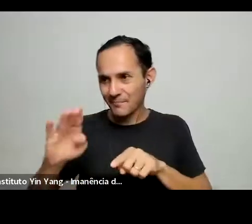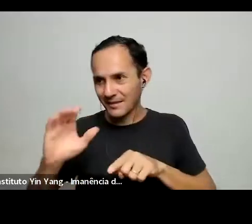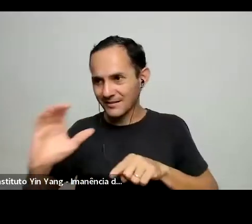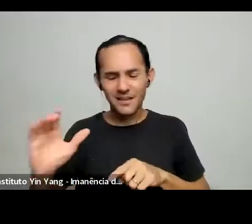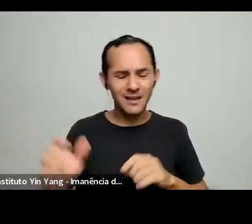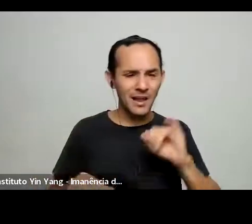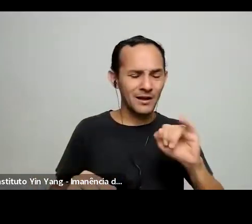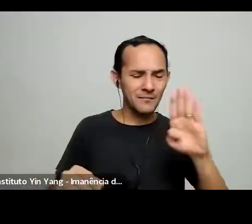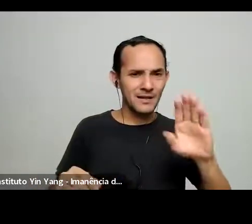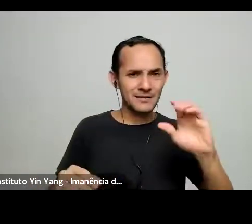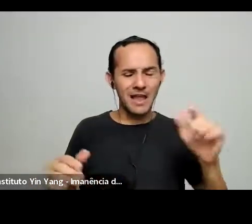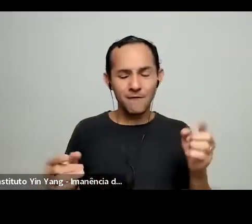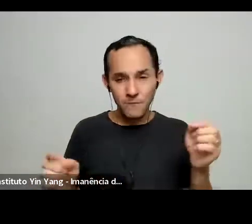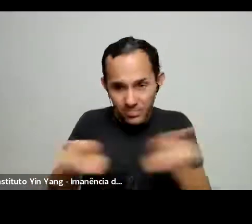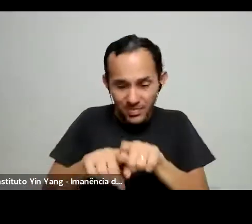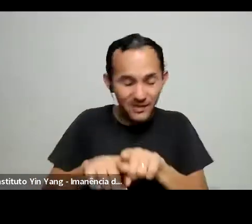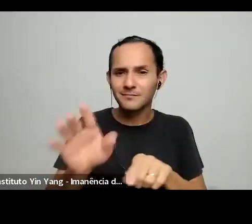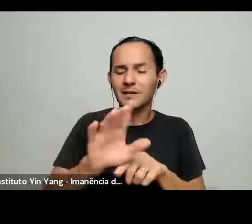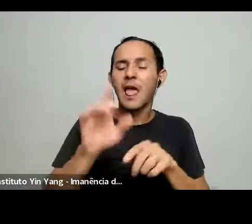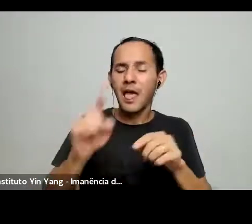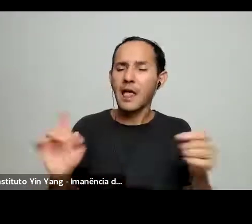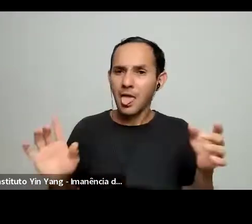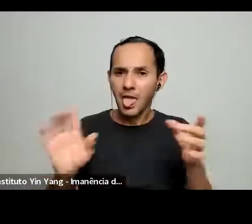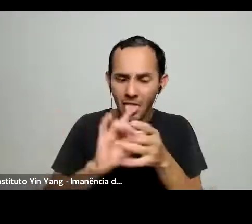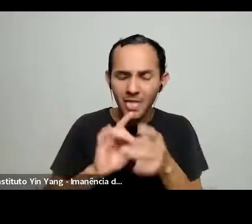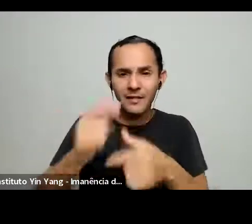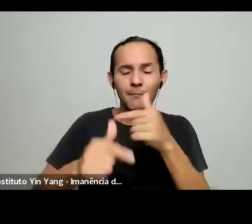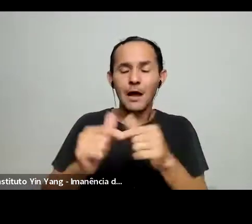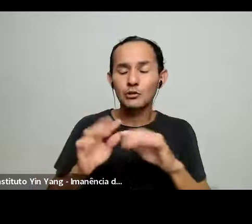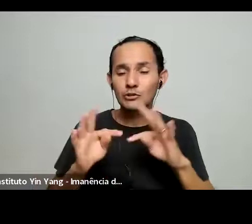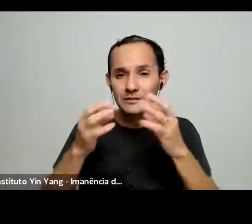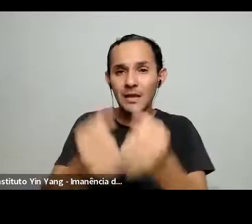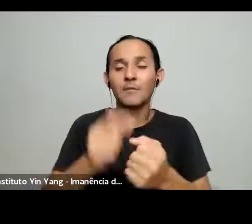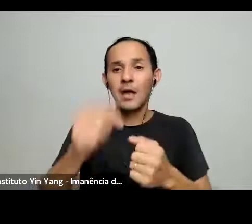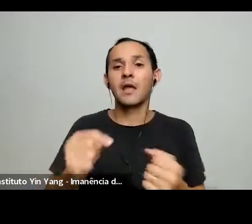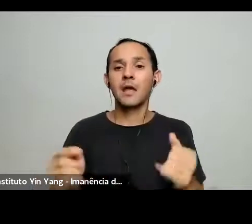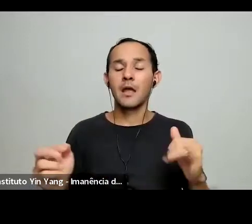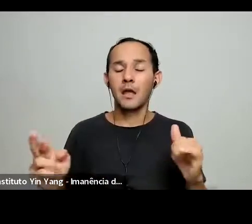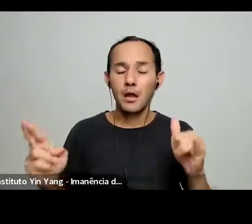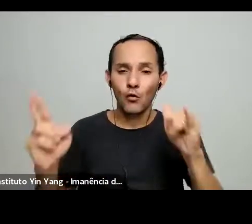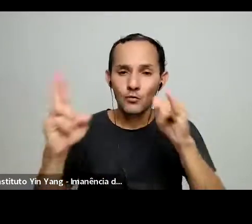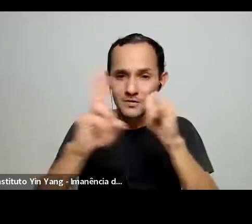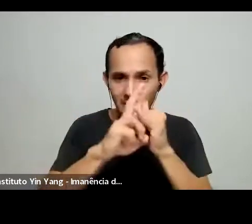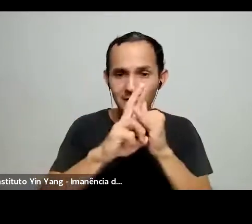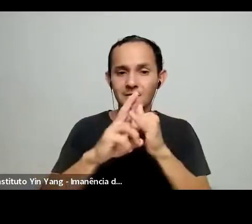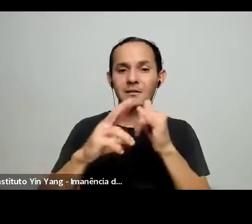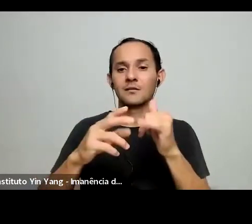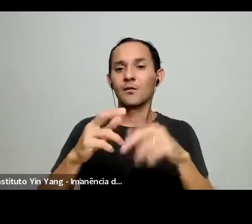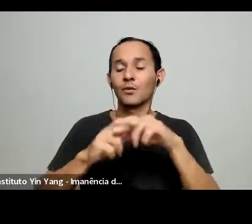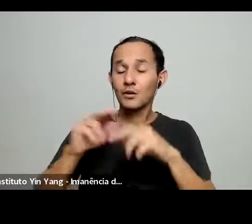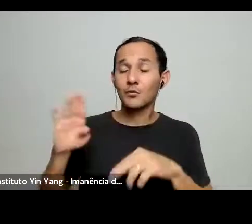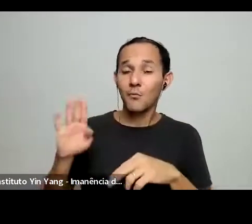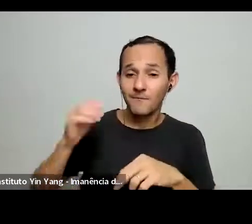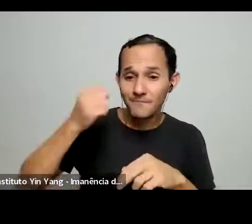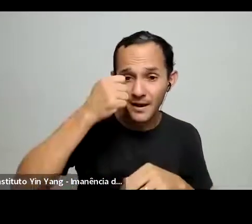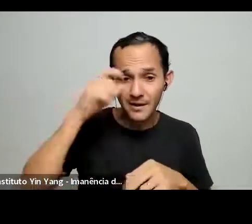juntos, né, como seguindo um princípio do trabalho sistêmico, que é buscar reconciliação, né? Talvez por isso o Hellinger foi